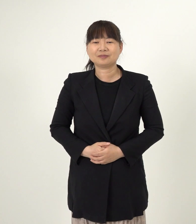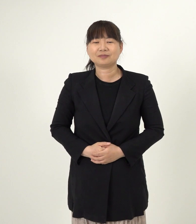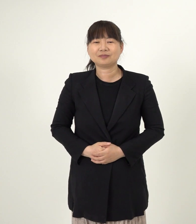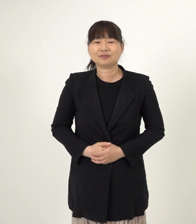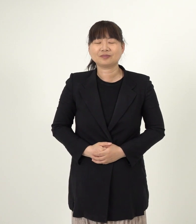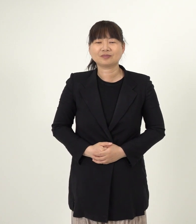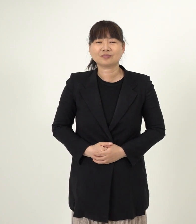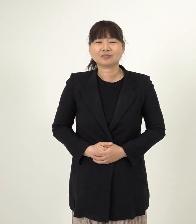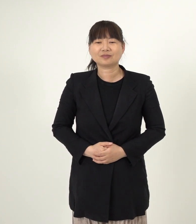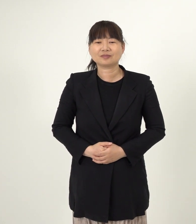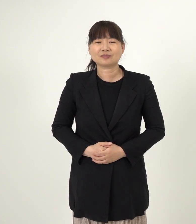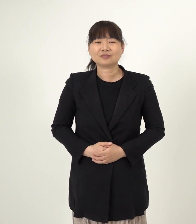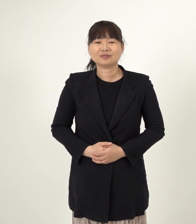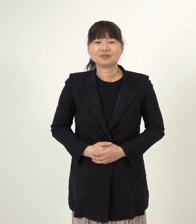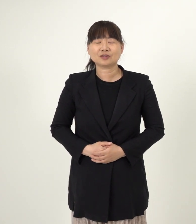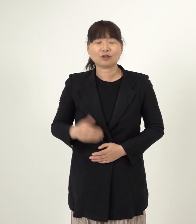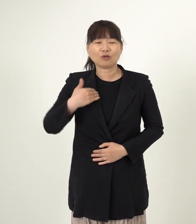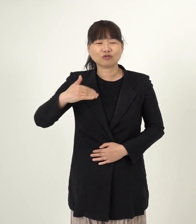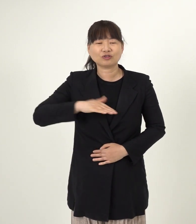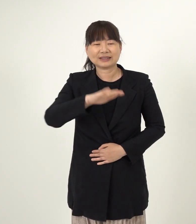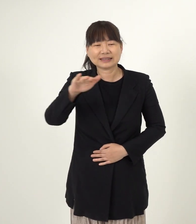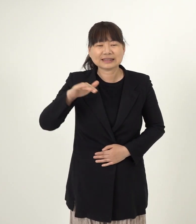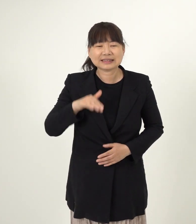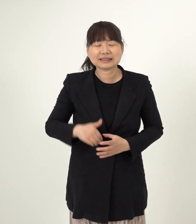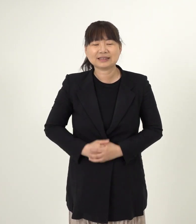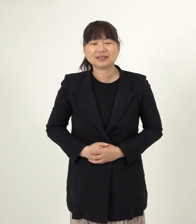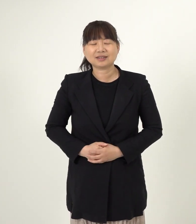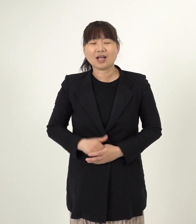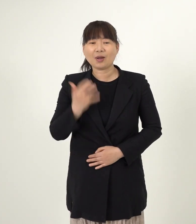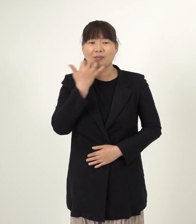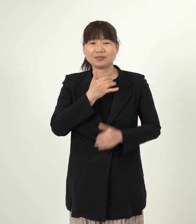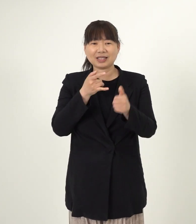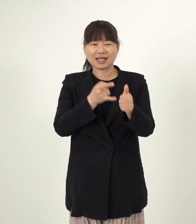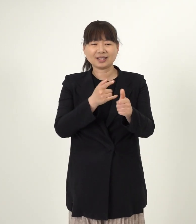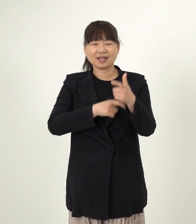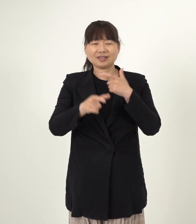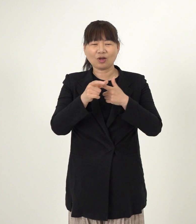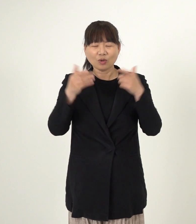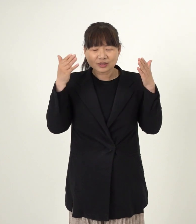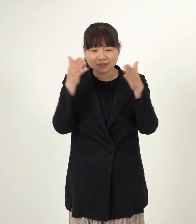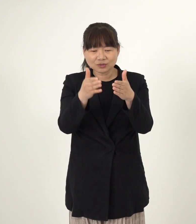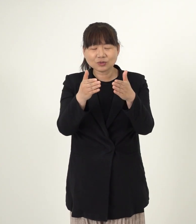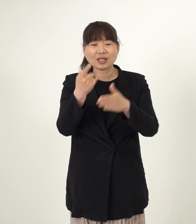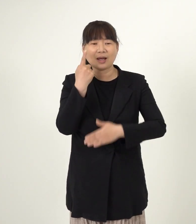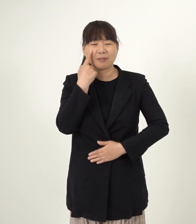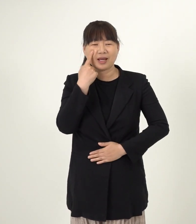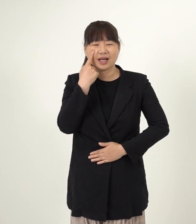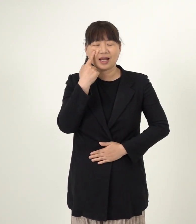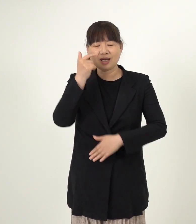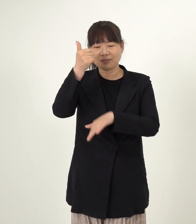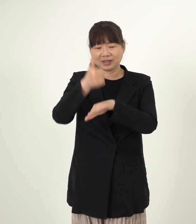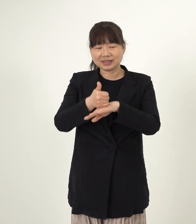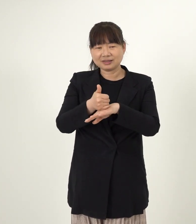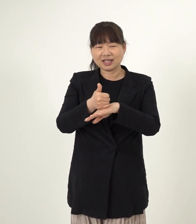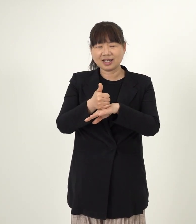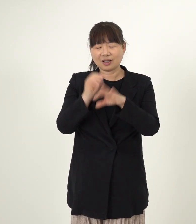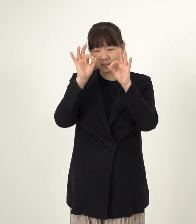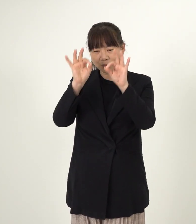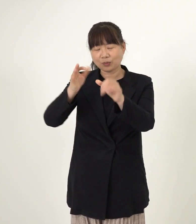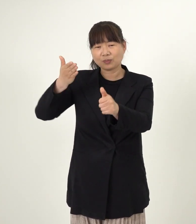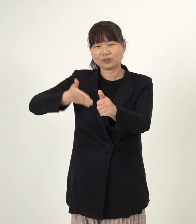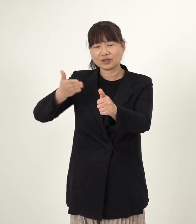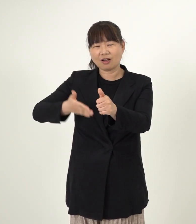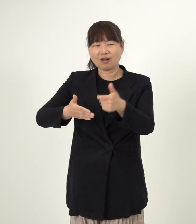자, 그러면 우리는 오늘 베드로에게 조금 더 집중해서 이제 마지막 부분을 좀 보도록